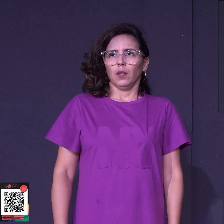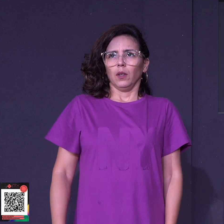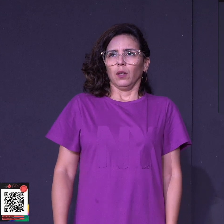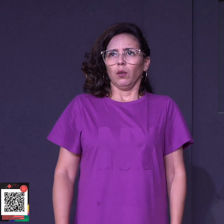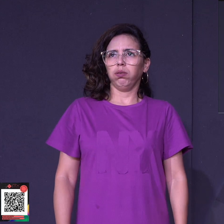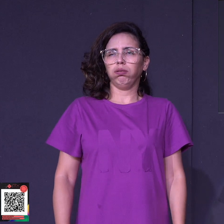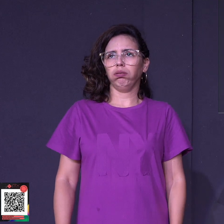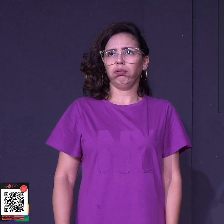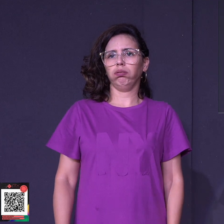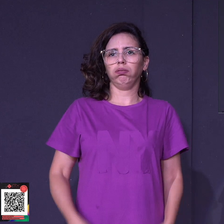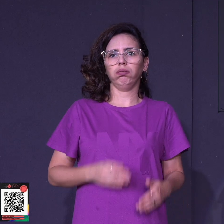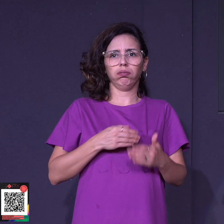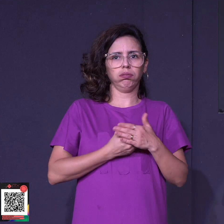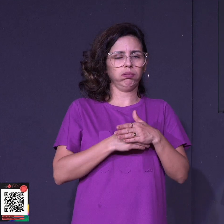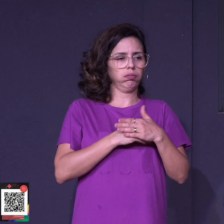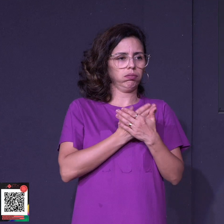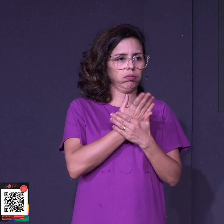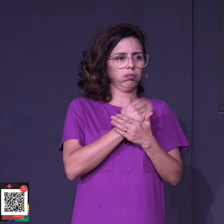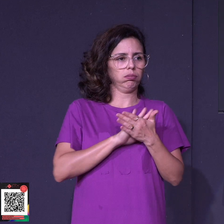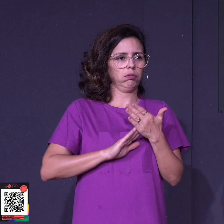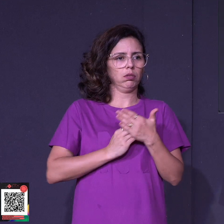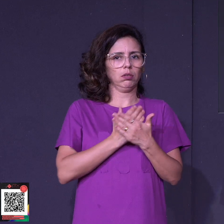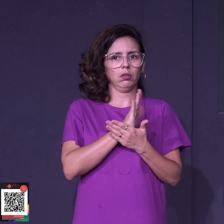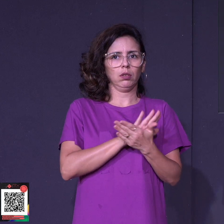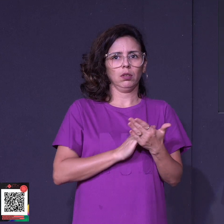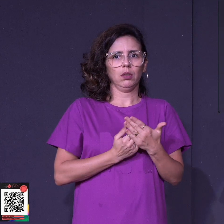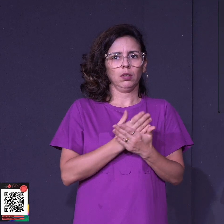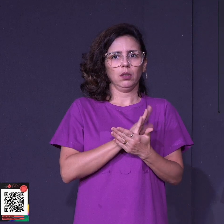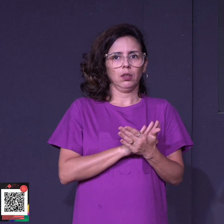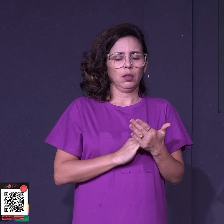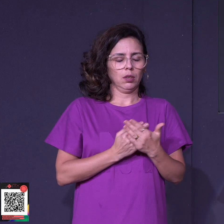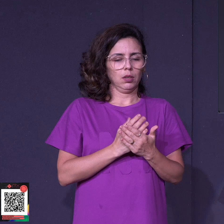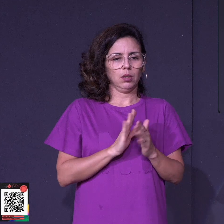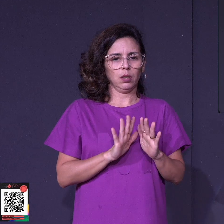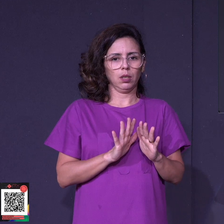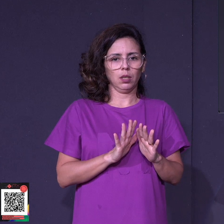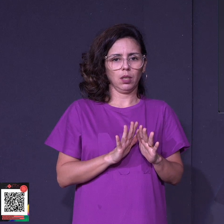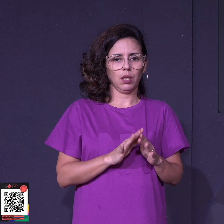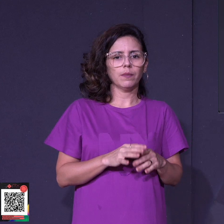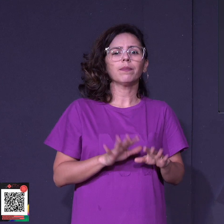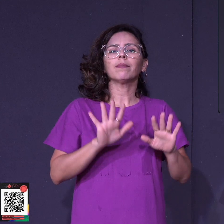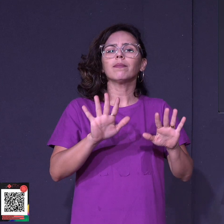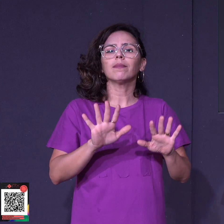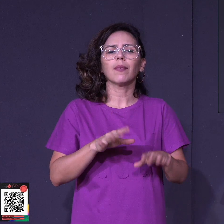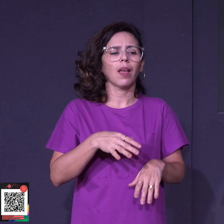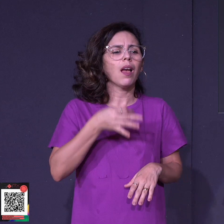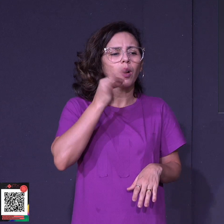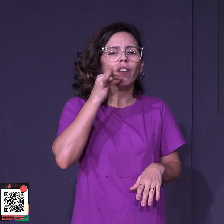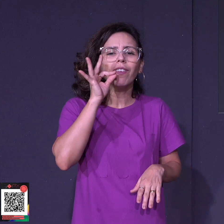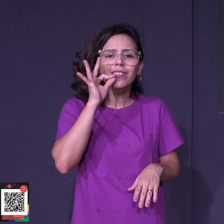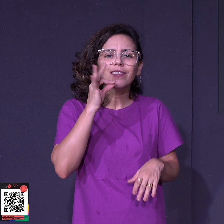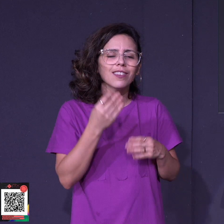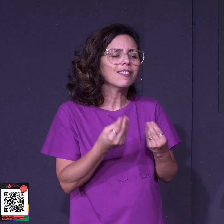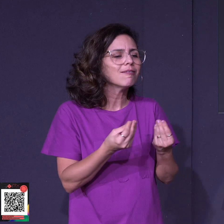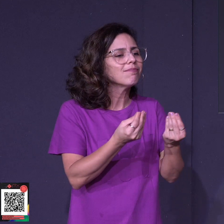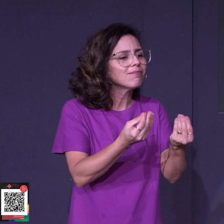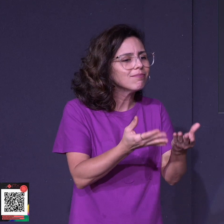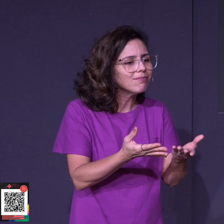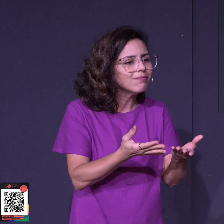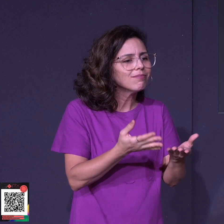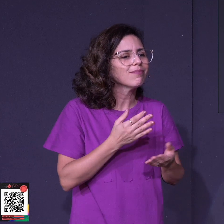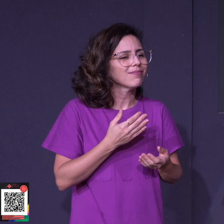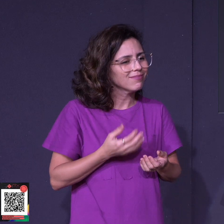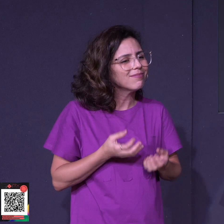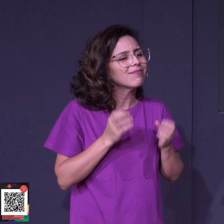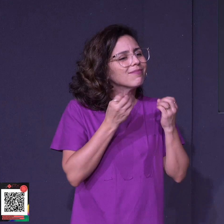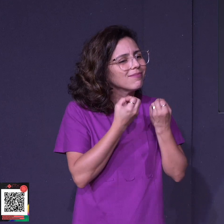Tá tranquilo. Vai olhar assim, quando tu sair, joga, não vou tomar nada, tá com veneno nesse negócio.